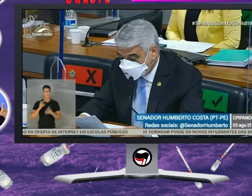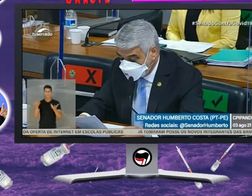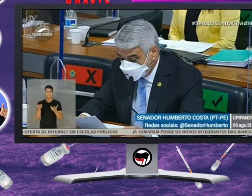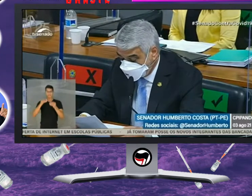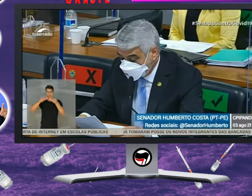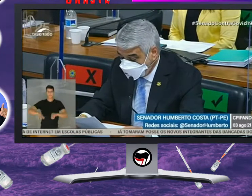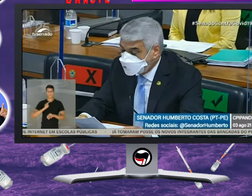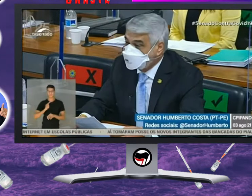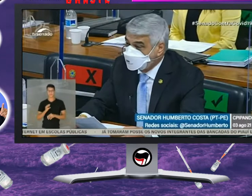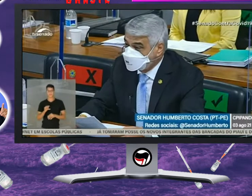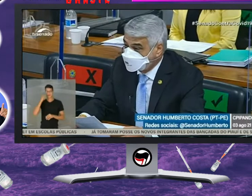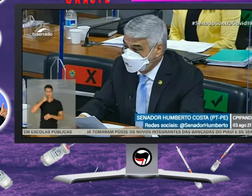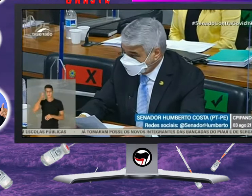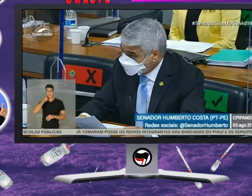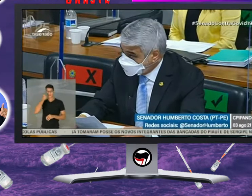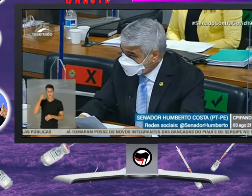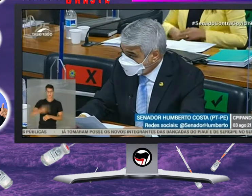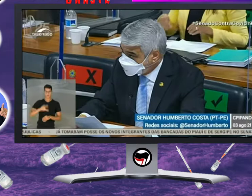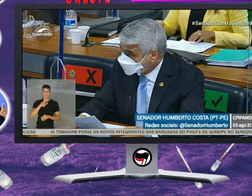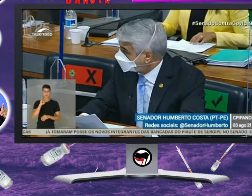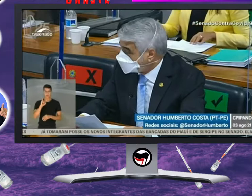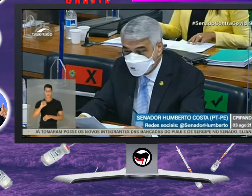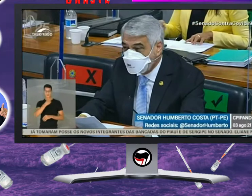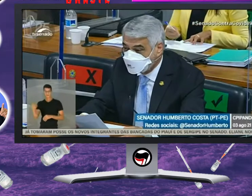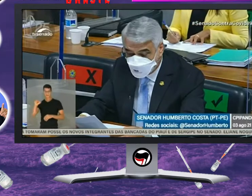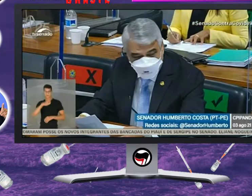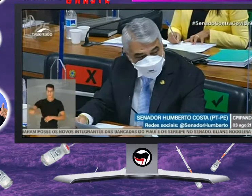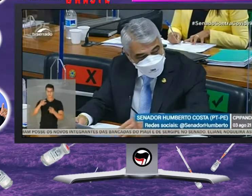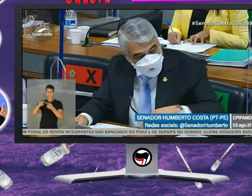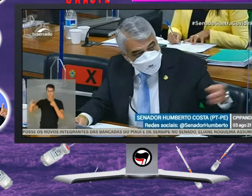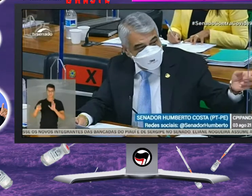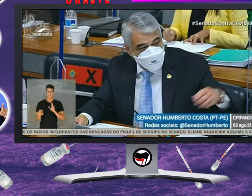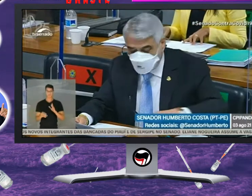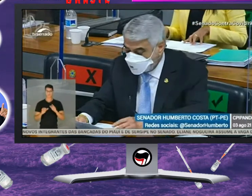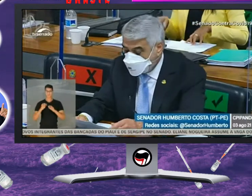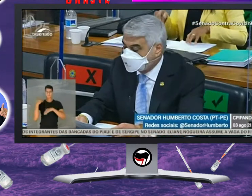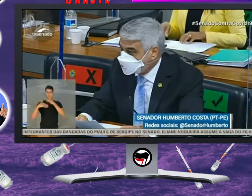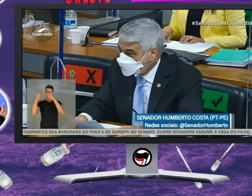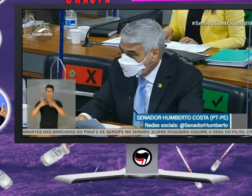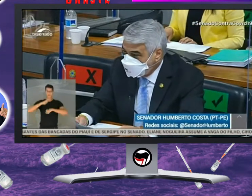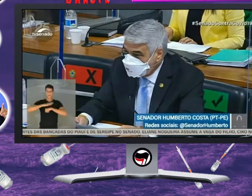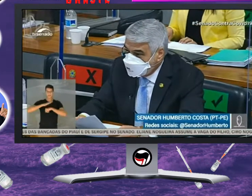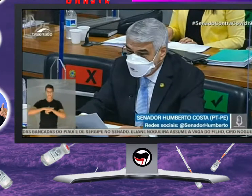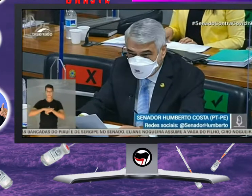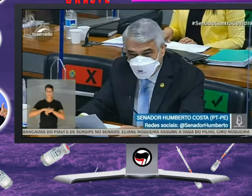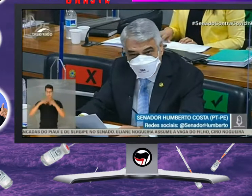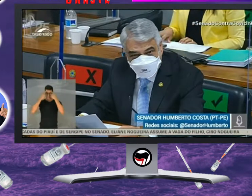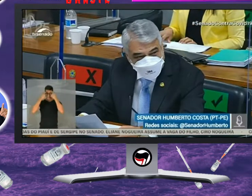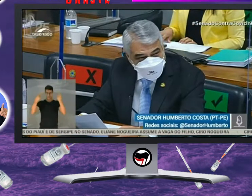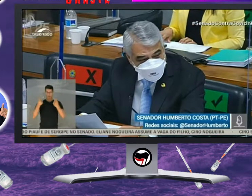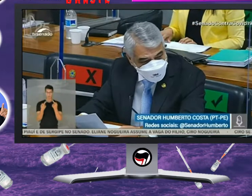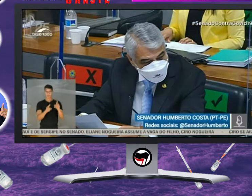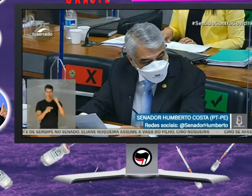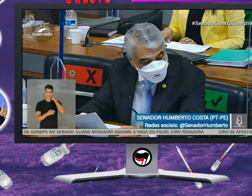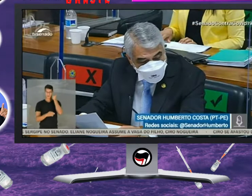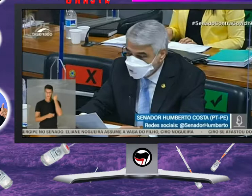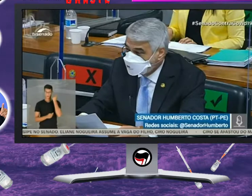atingir os senadores dessa CPI, que são do campo da oposição. Desenvolveram uma ação violentíssima contra o senador Randolph